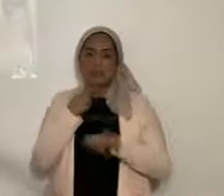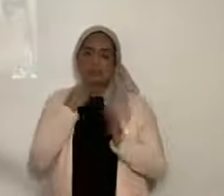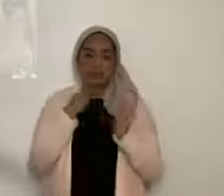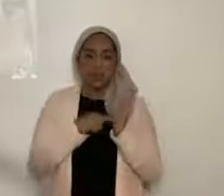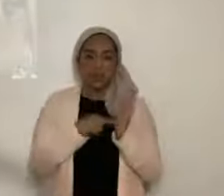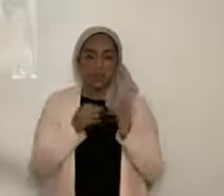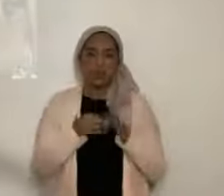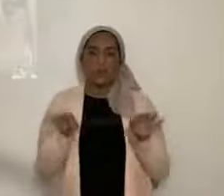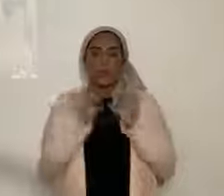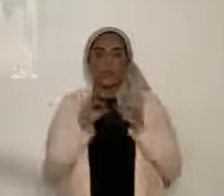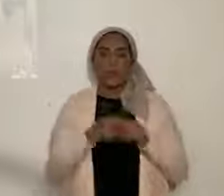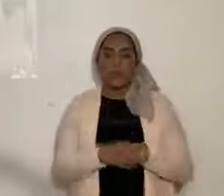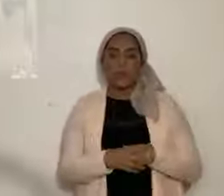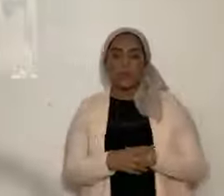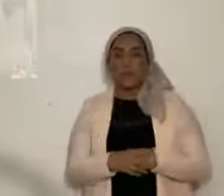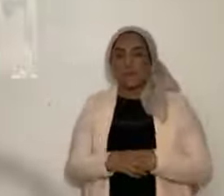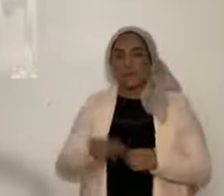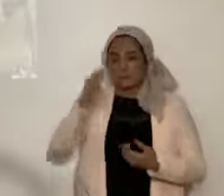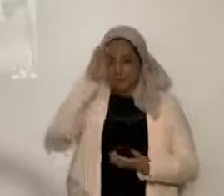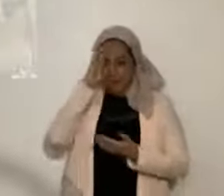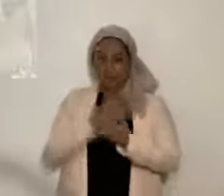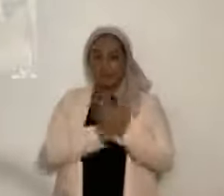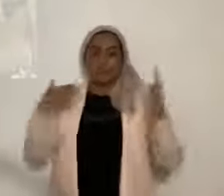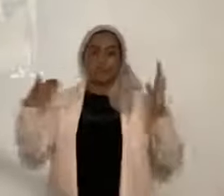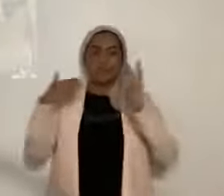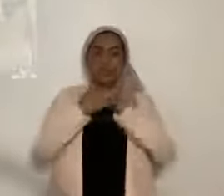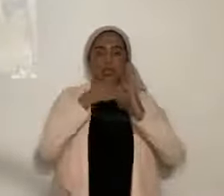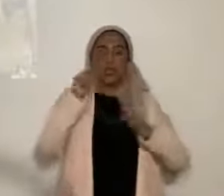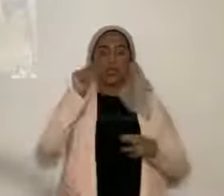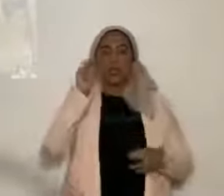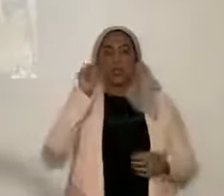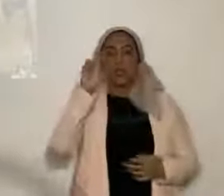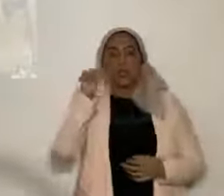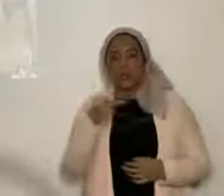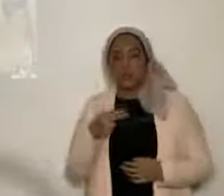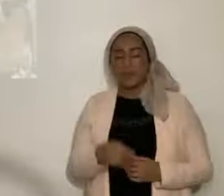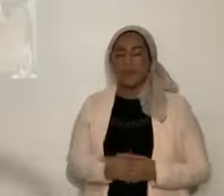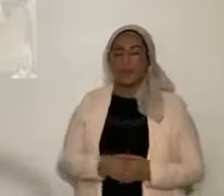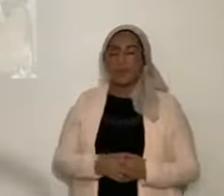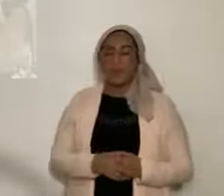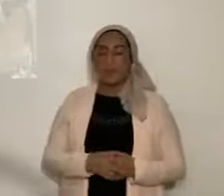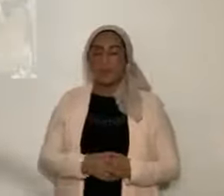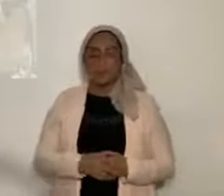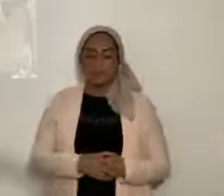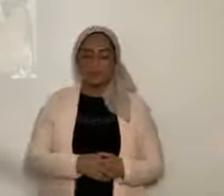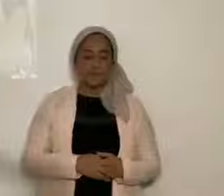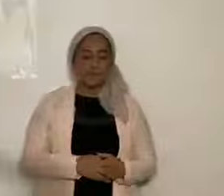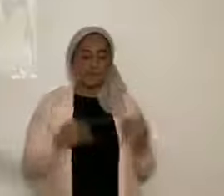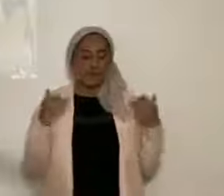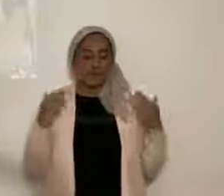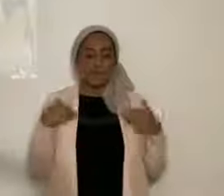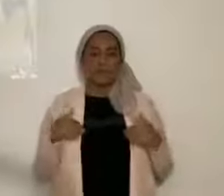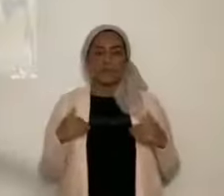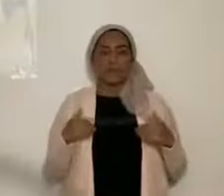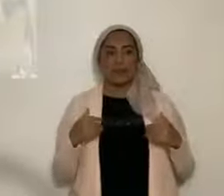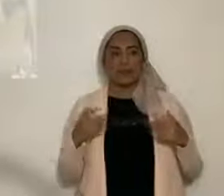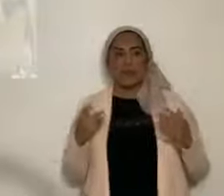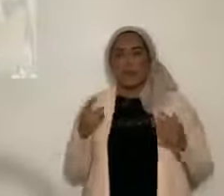Anótenlo, es importante. El hijo de la violación de la Torá. Bueno, ahora,